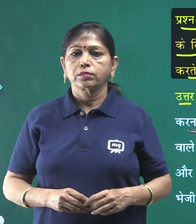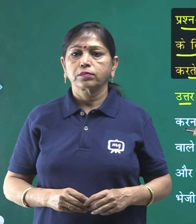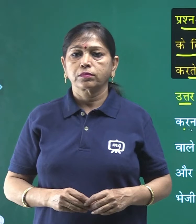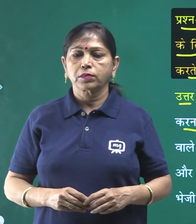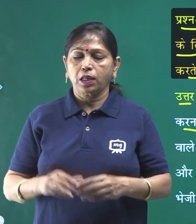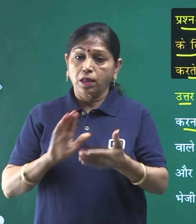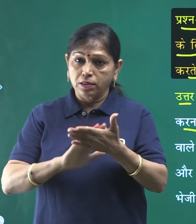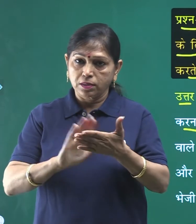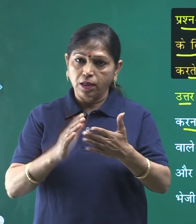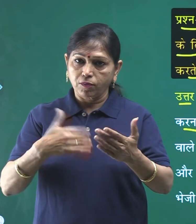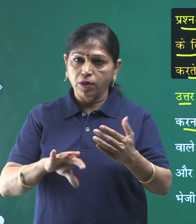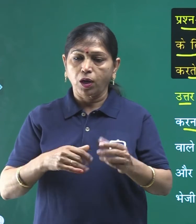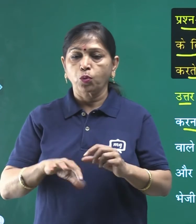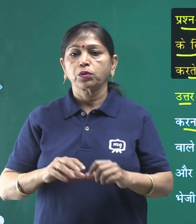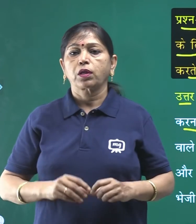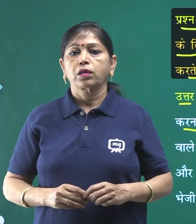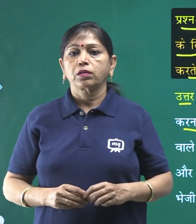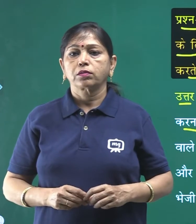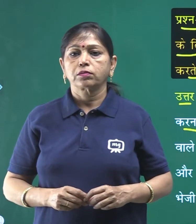साफ करना होता है